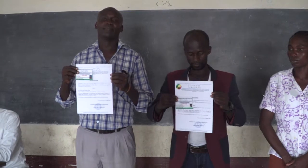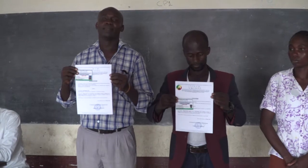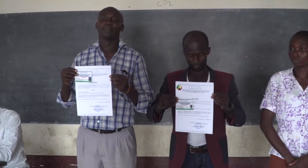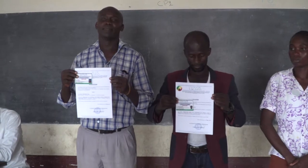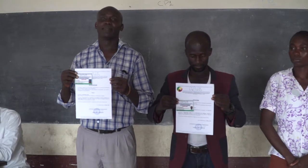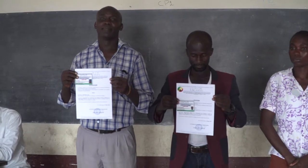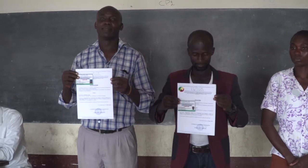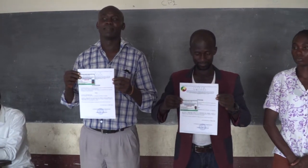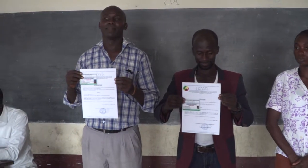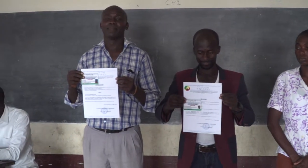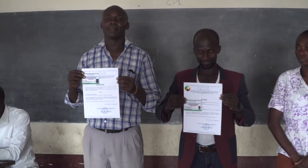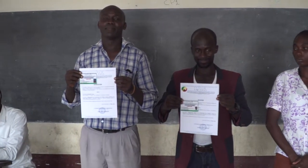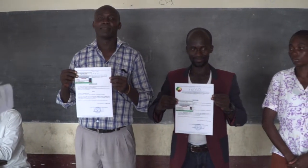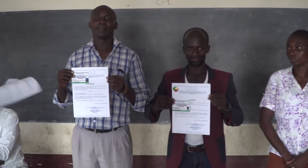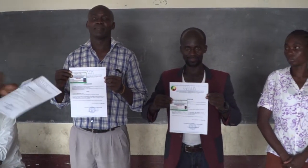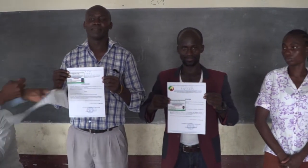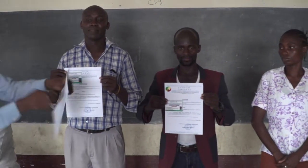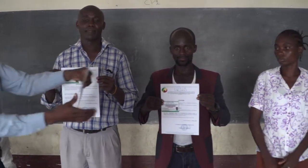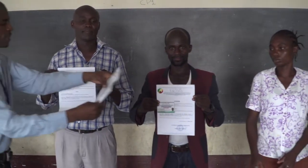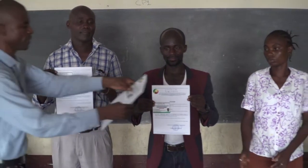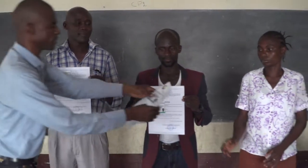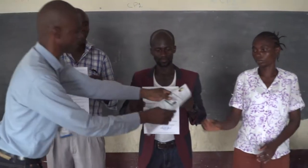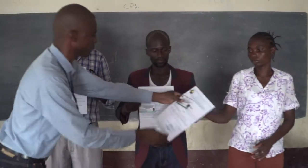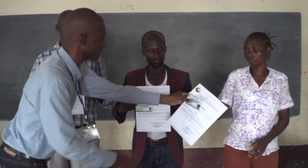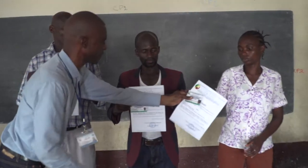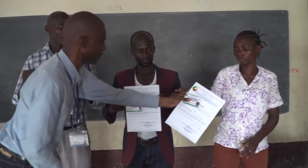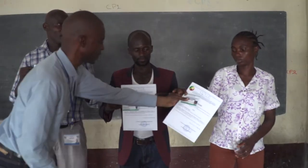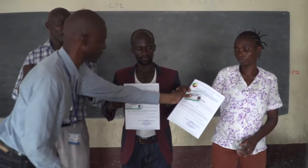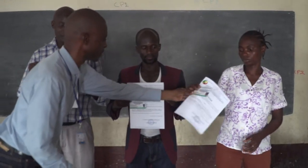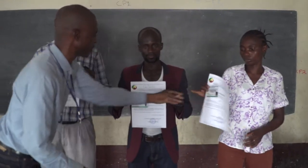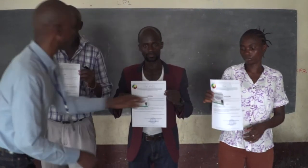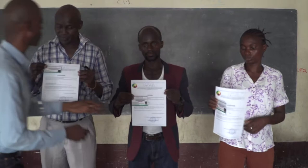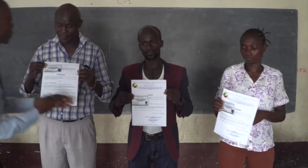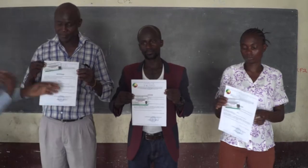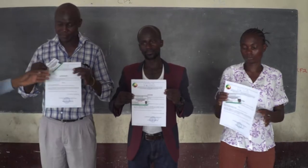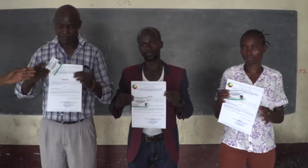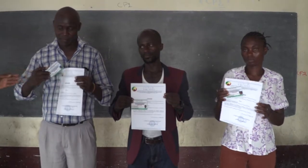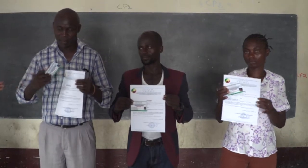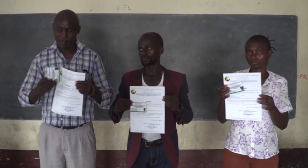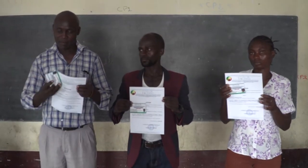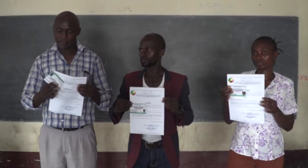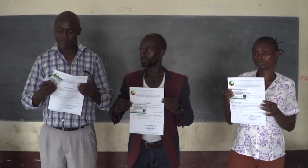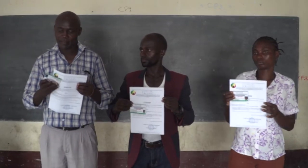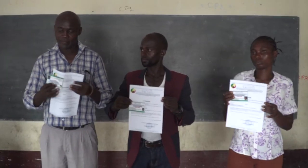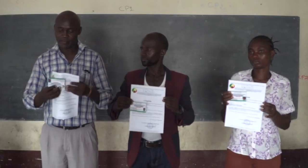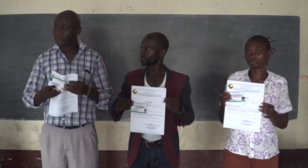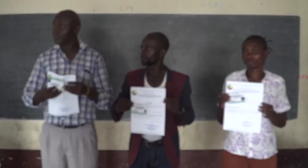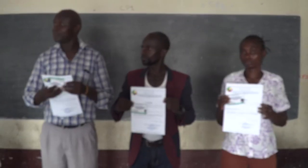des lettres de nomination et des badges des mains du président de cette association, qui a d'ailleurs donné les raisons de cette